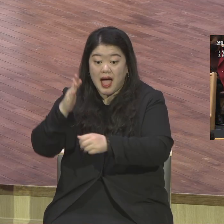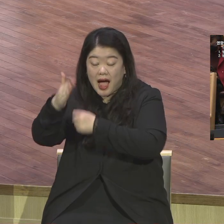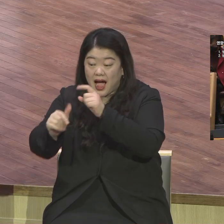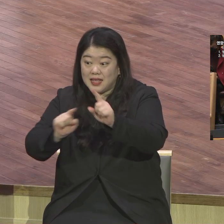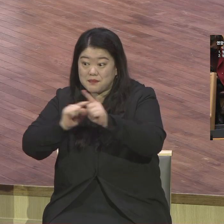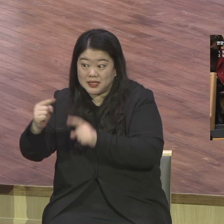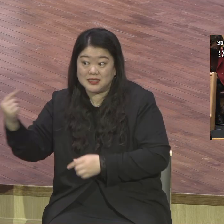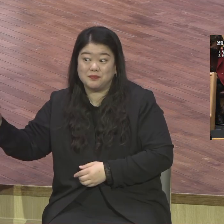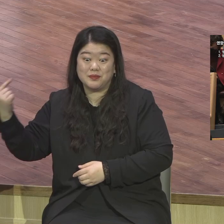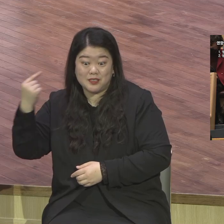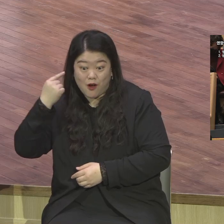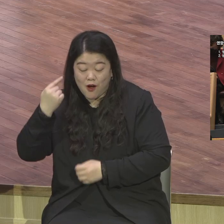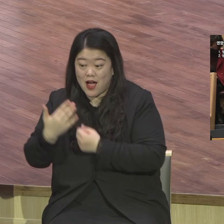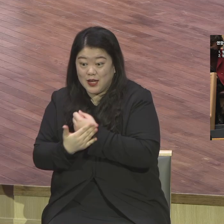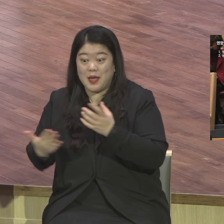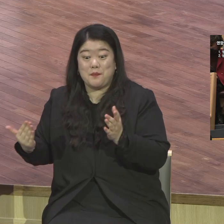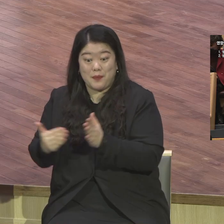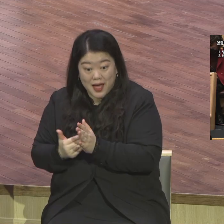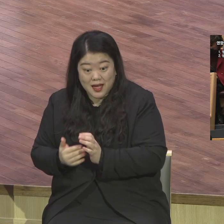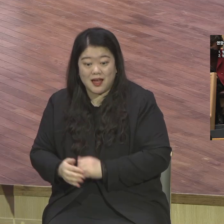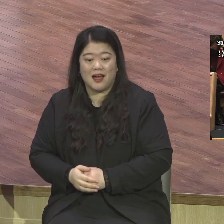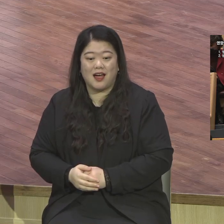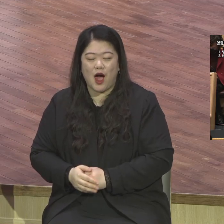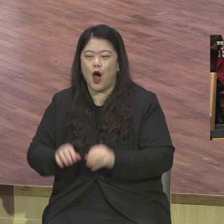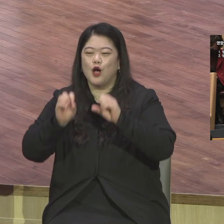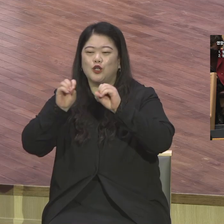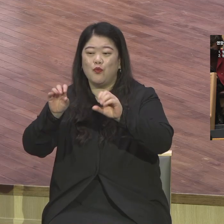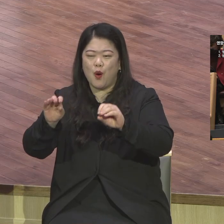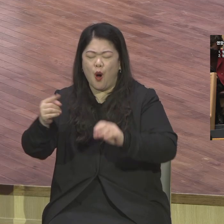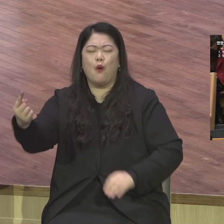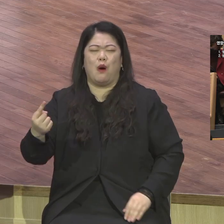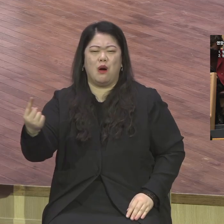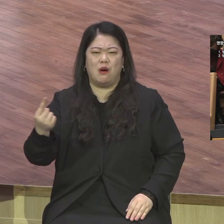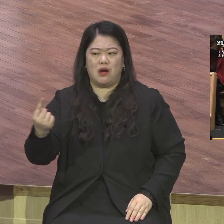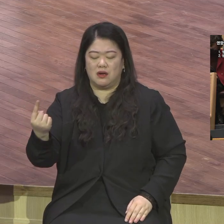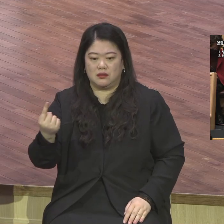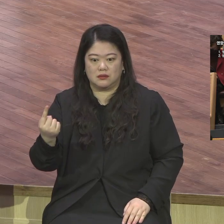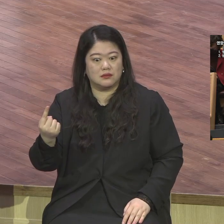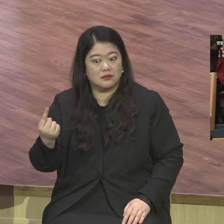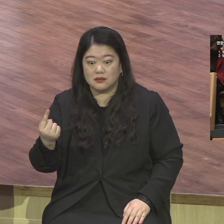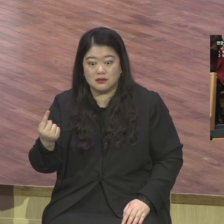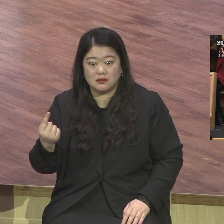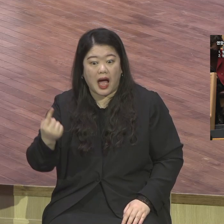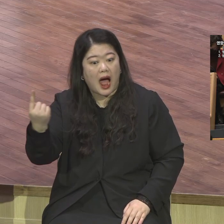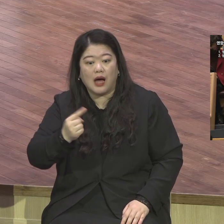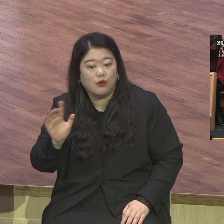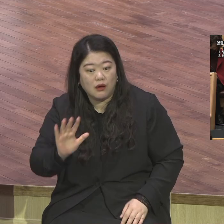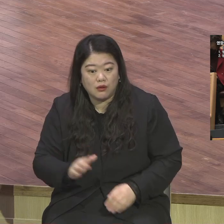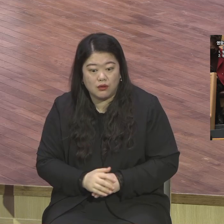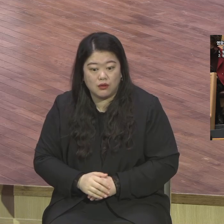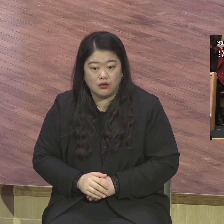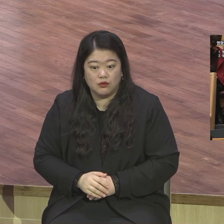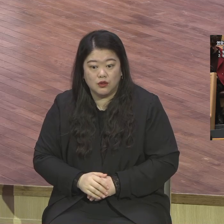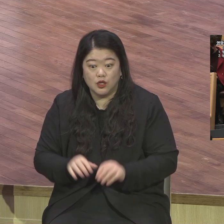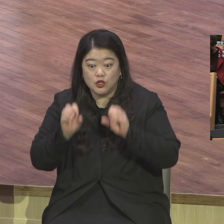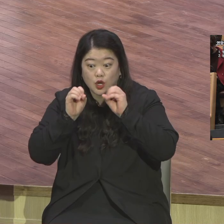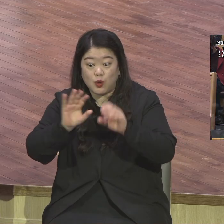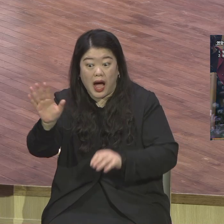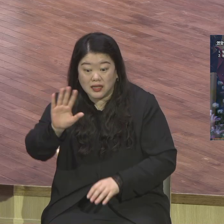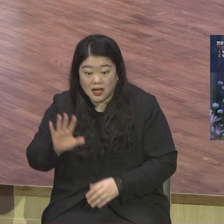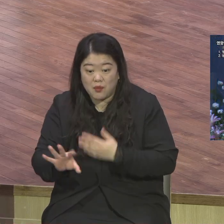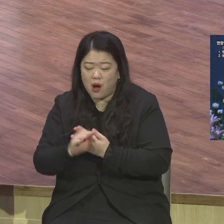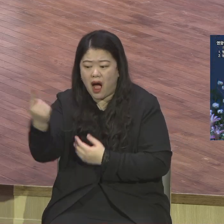바로 복잡한 거 없어요. 내 삶 속에 강단 말씀을 하나씩만 한 단어만 적용하세요. 말이도 하지